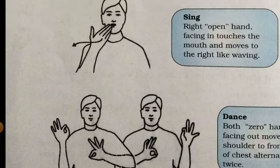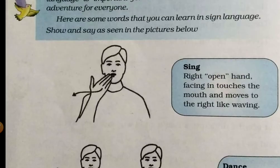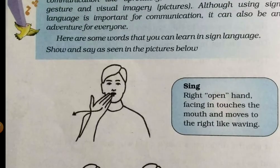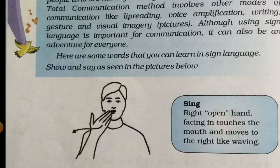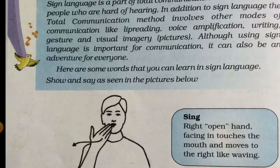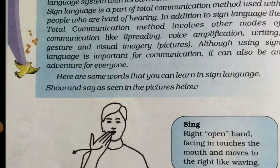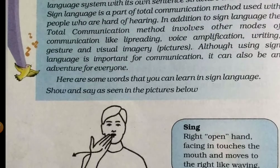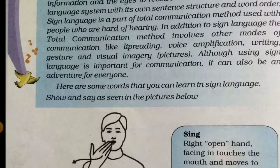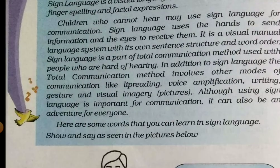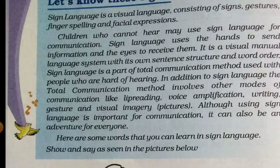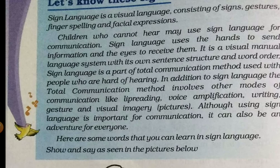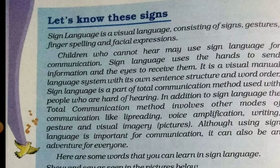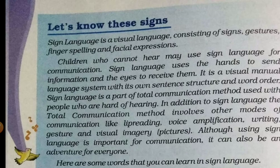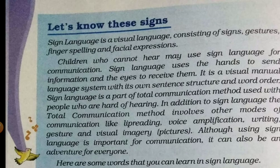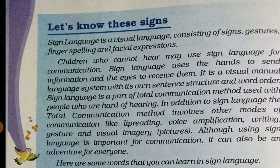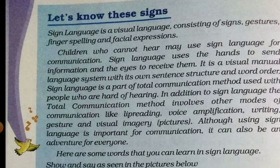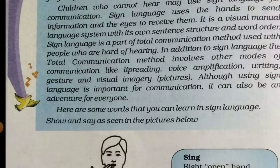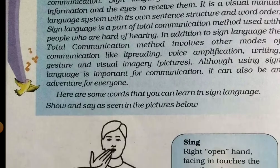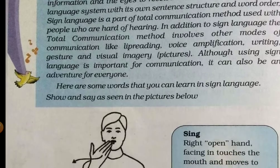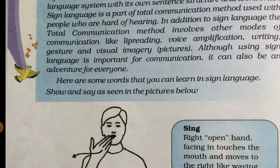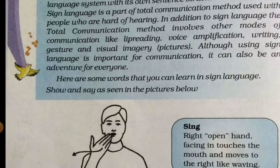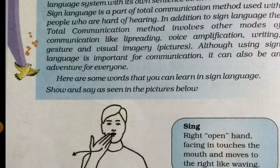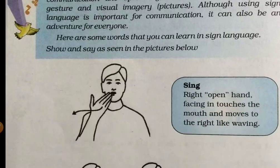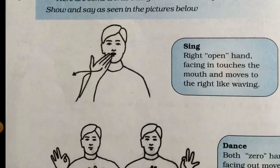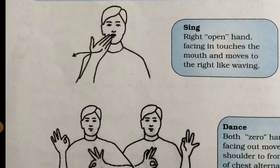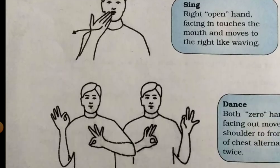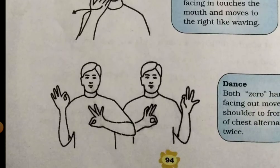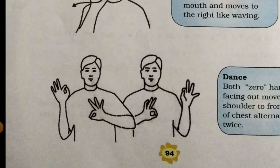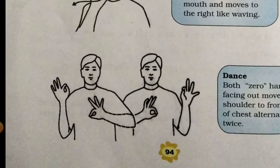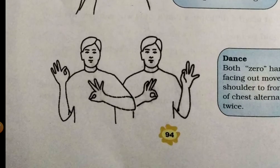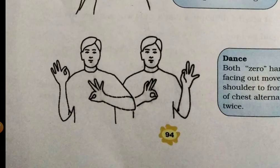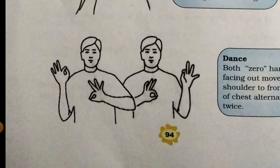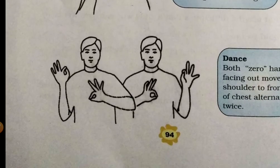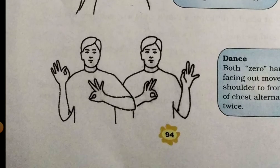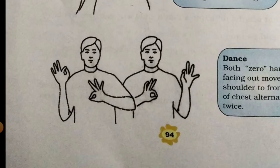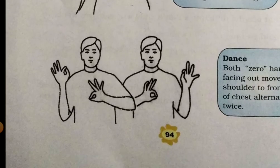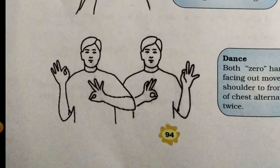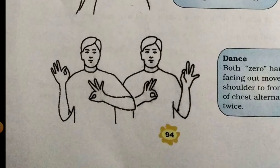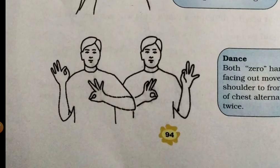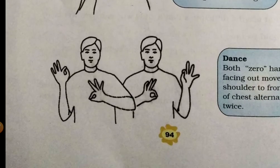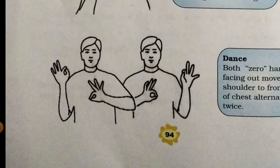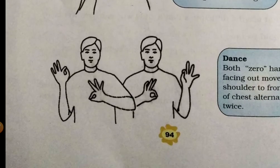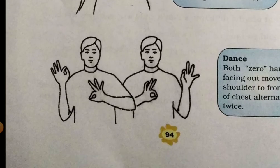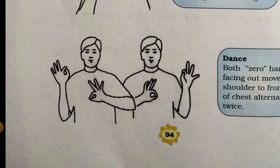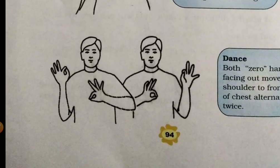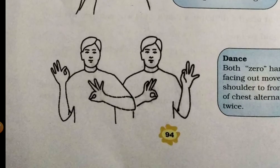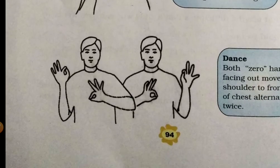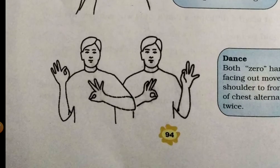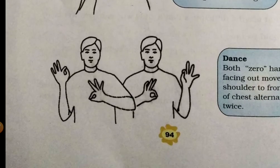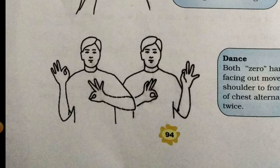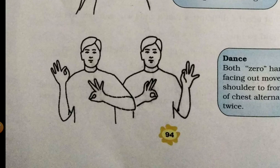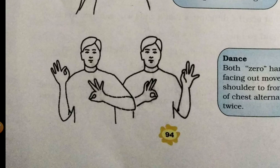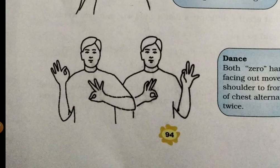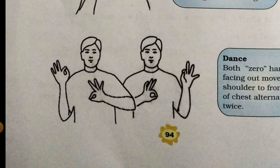क्लास आप इसे वन टाइम रेट करके फिर से समझ लीजिएगा ओके खुदा हाफिज और फॉर